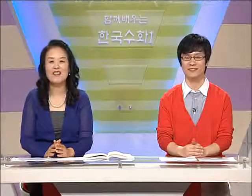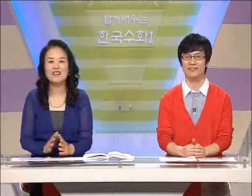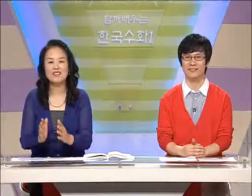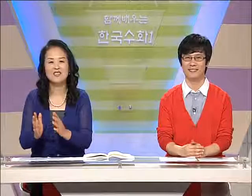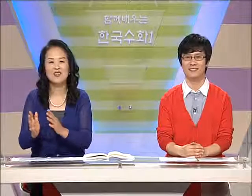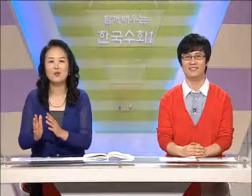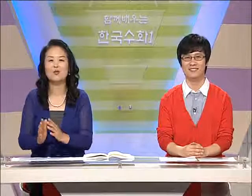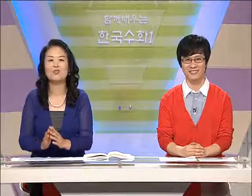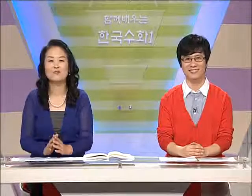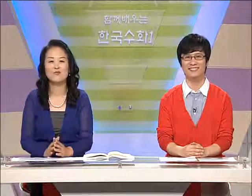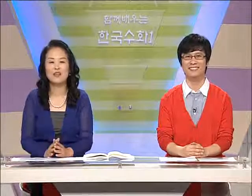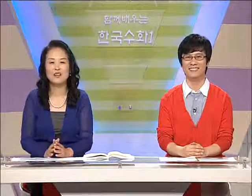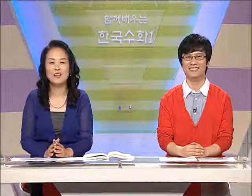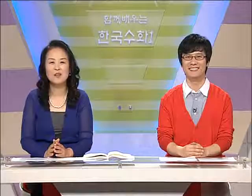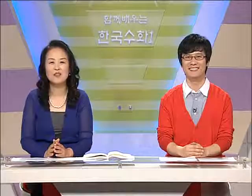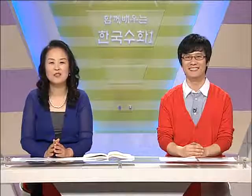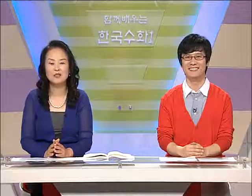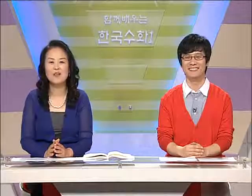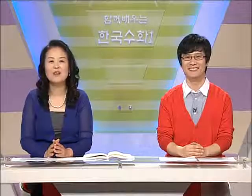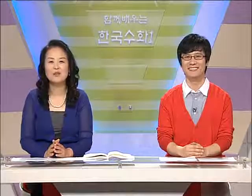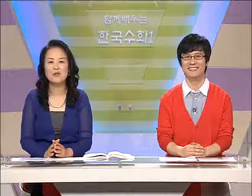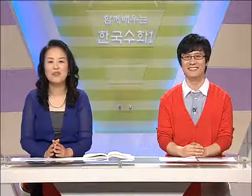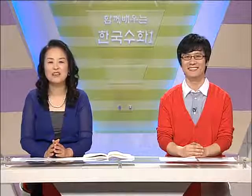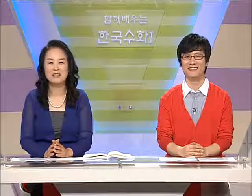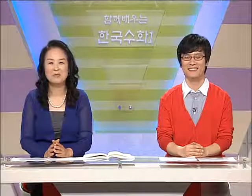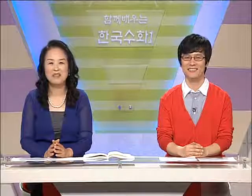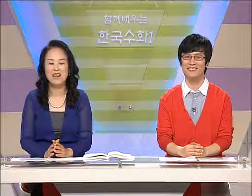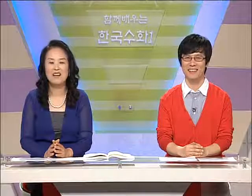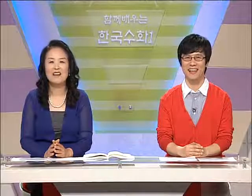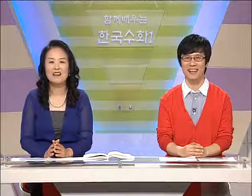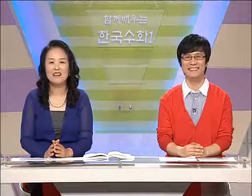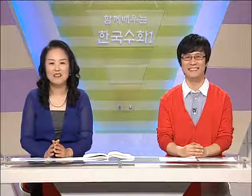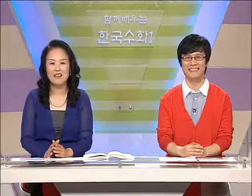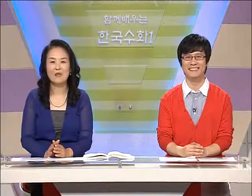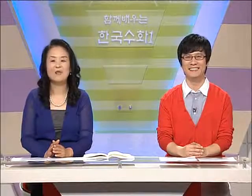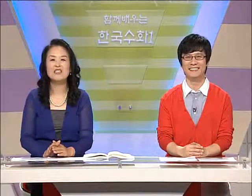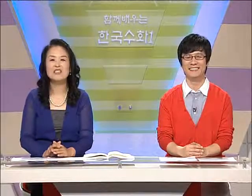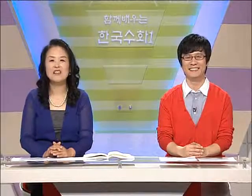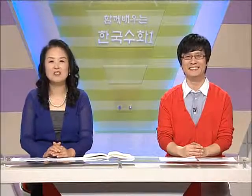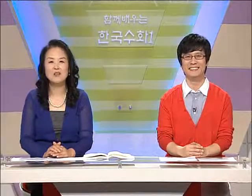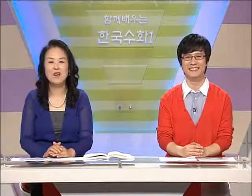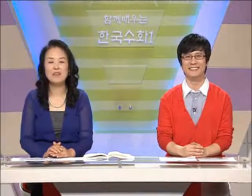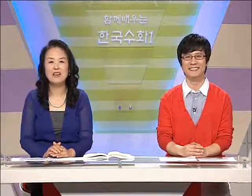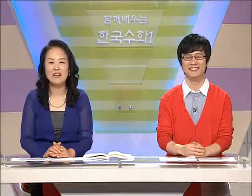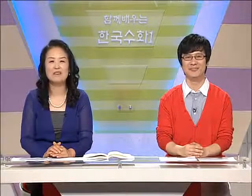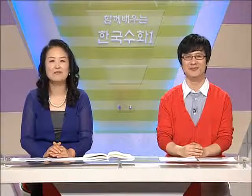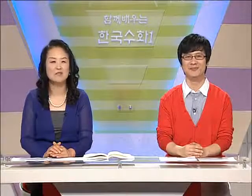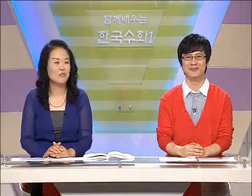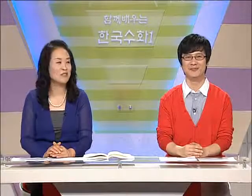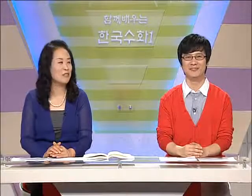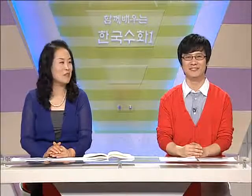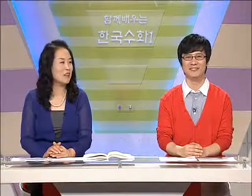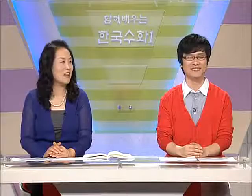그 지역의 독특한 문화를 체험하는 것도 좋을 것 같습니다. 네. 네. 오늘 이 시간 저희와 함께 할 분 나오셨습니다.